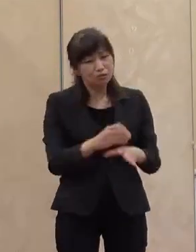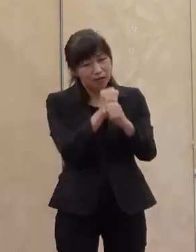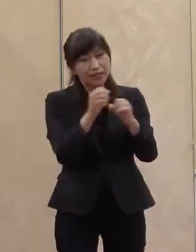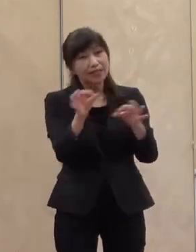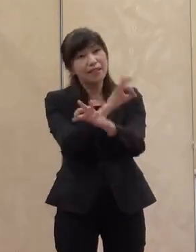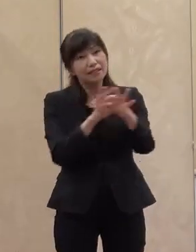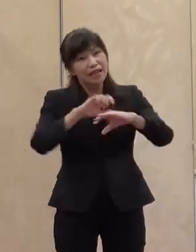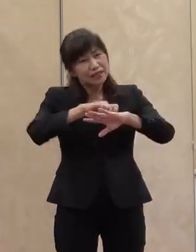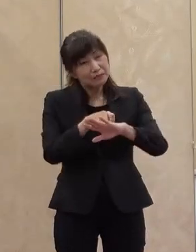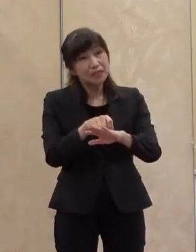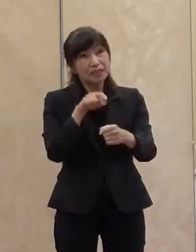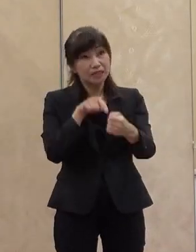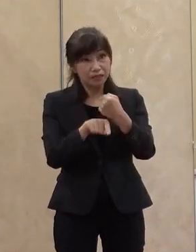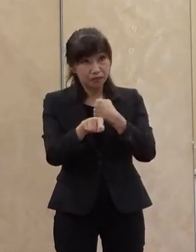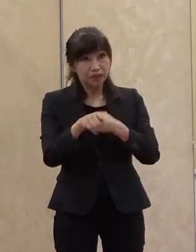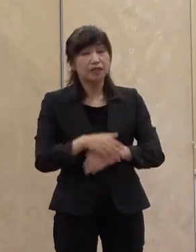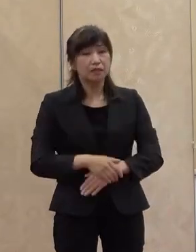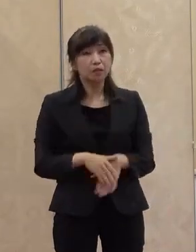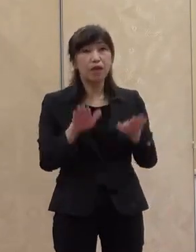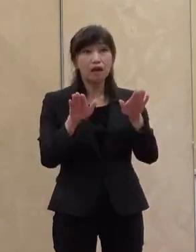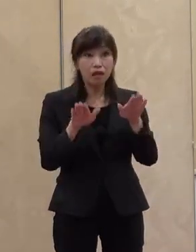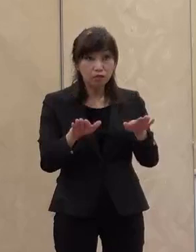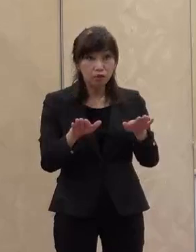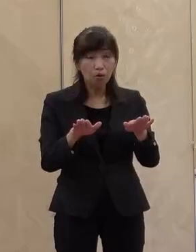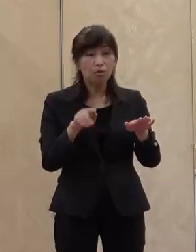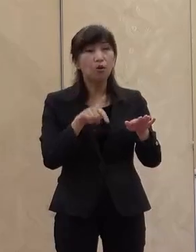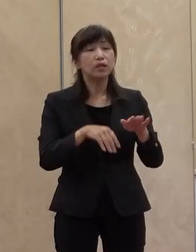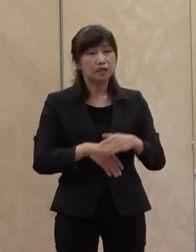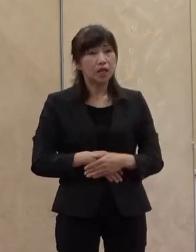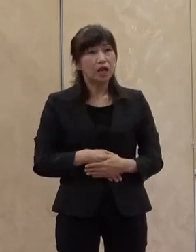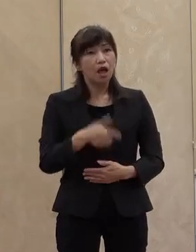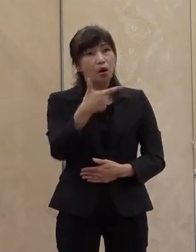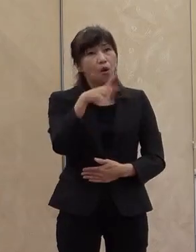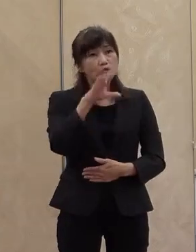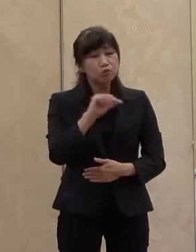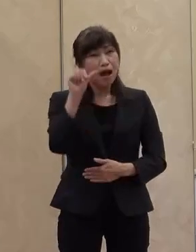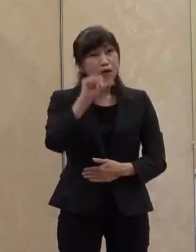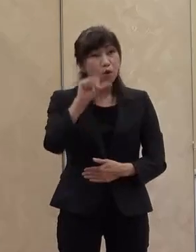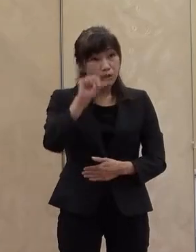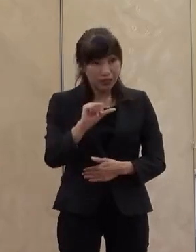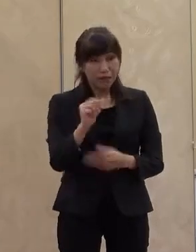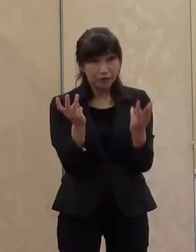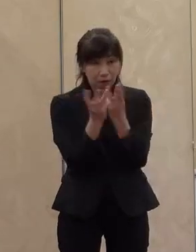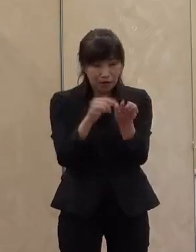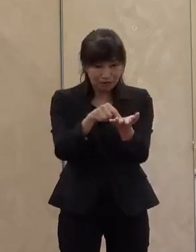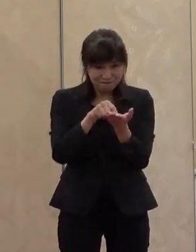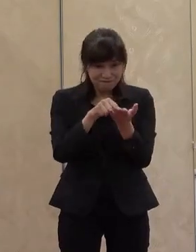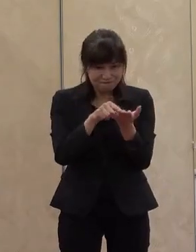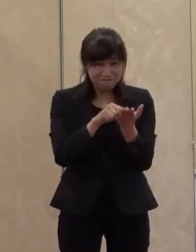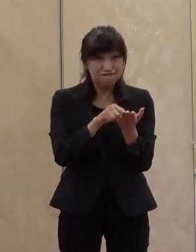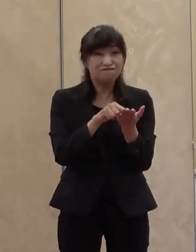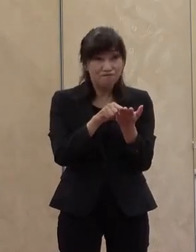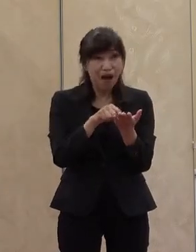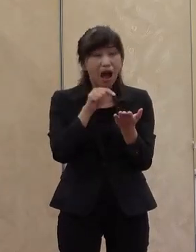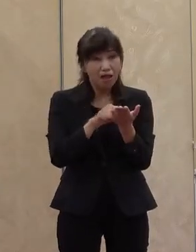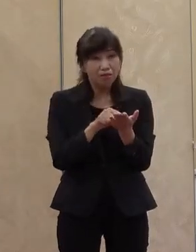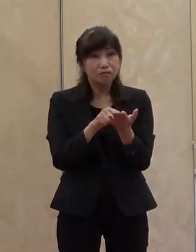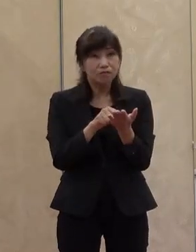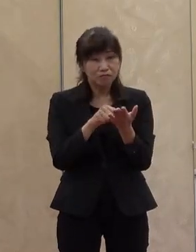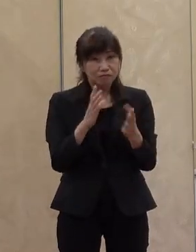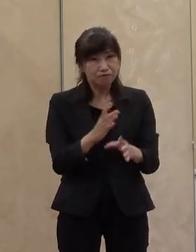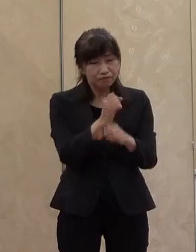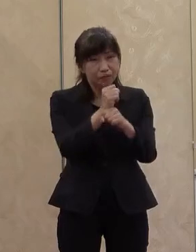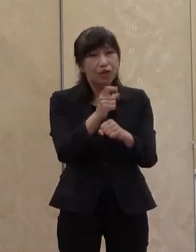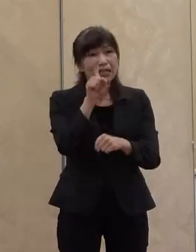。現状においてですが、6万5千件の件数、保証承諾は金額として1兆5千億